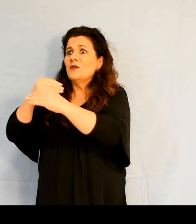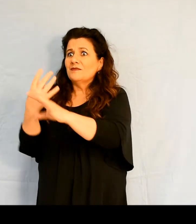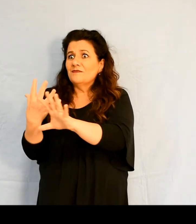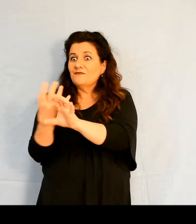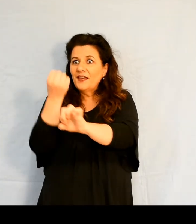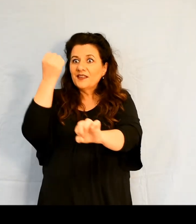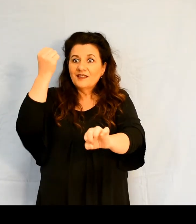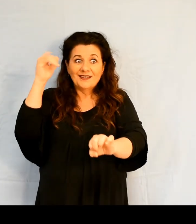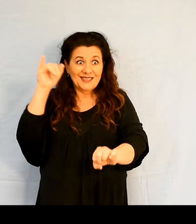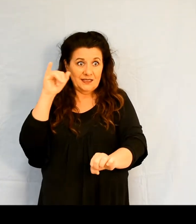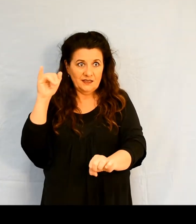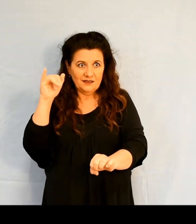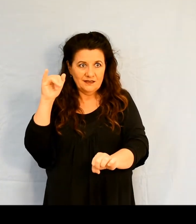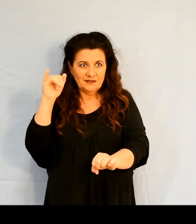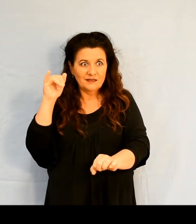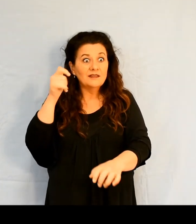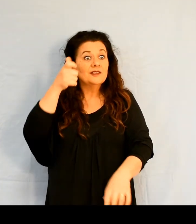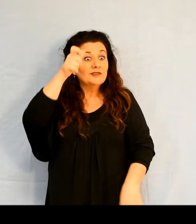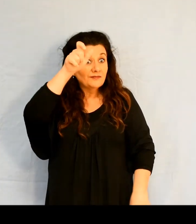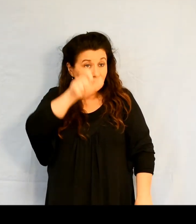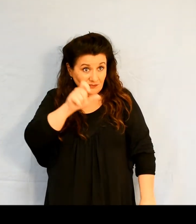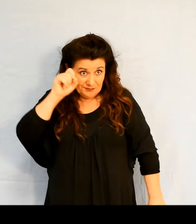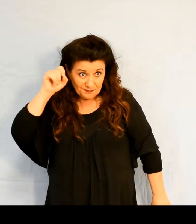N'est-ce pas celui qui croit que Jésus est le Fils de Dieu?